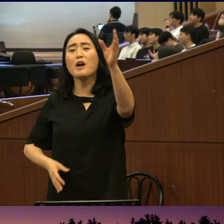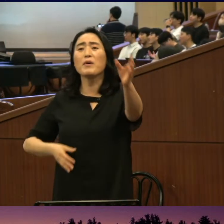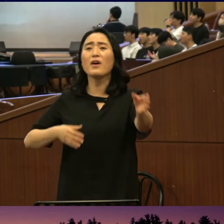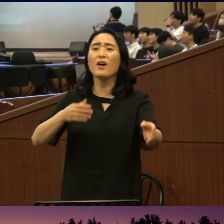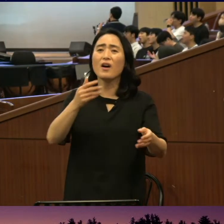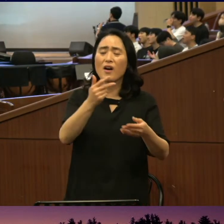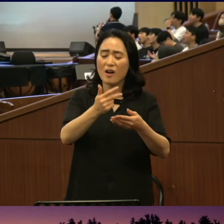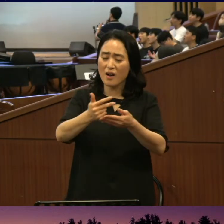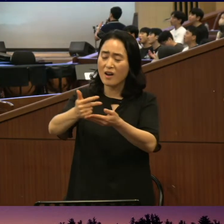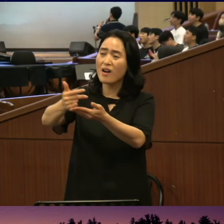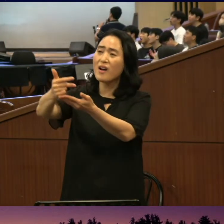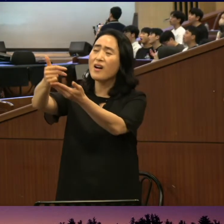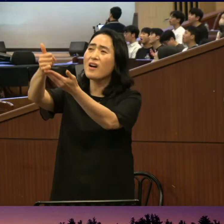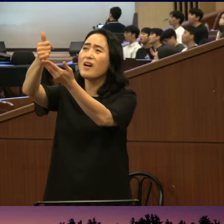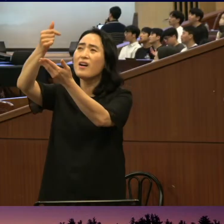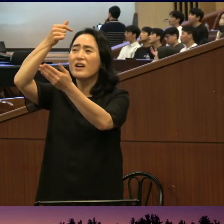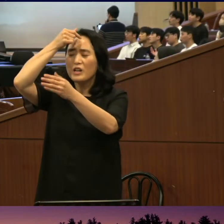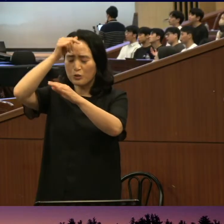찬양하며